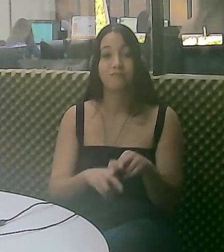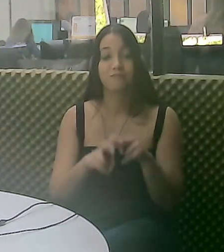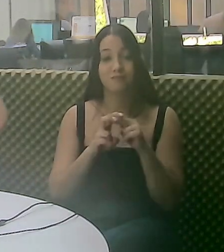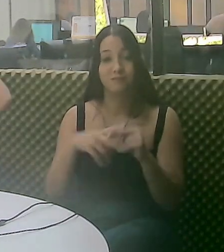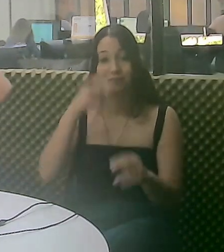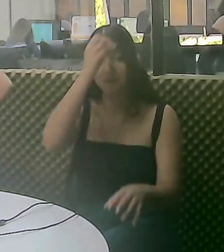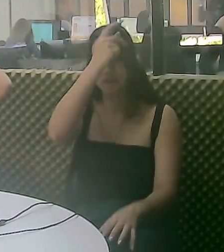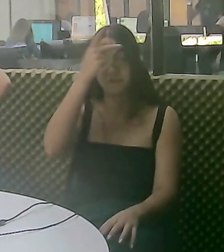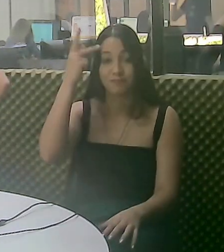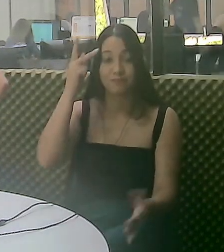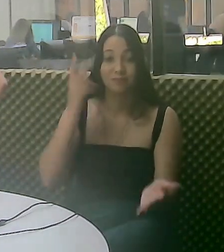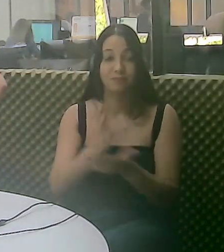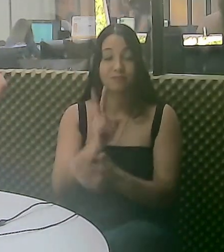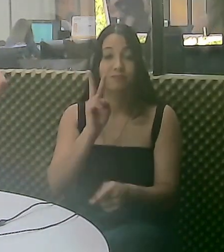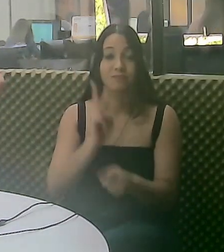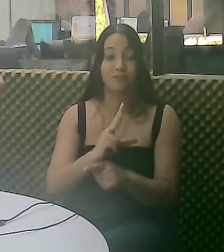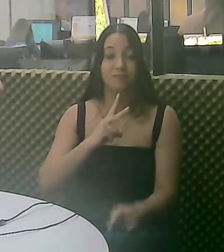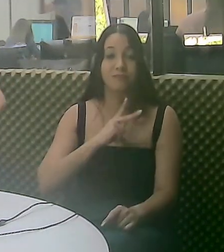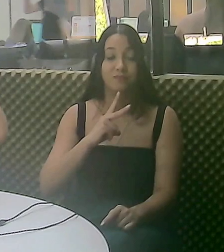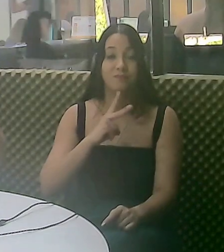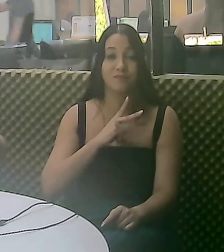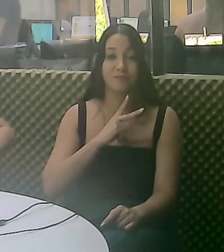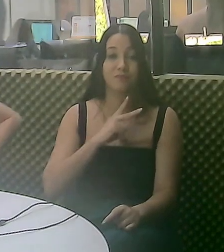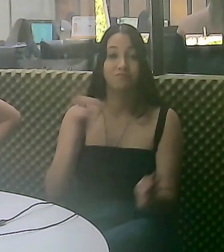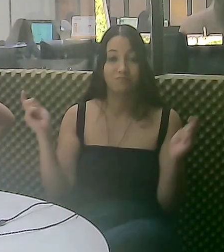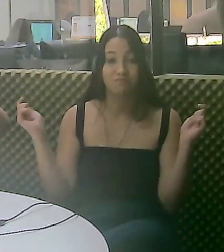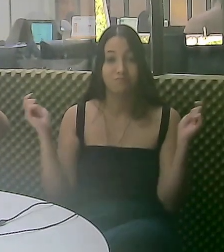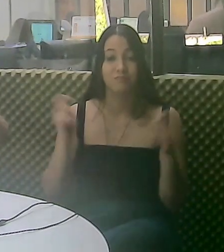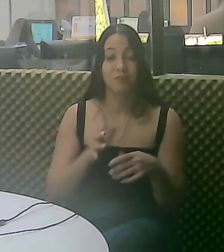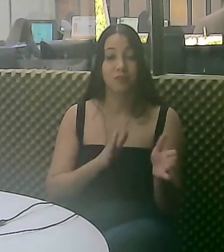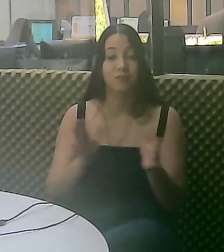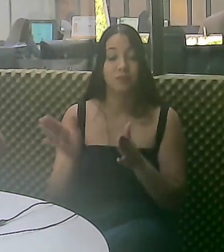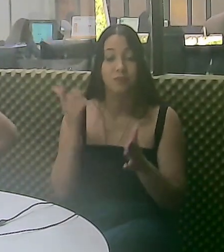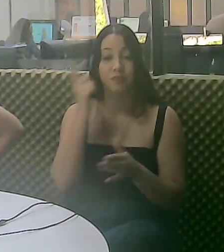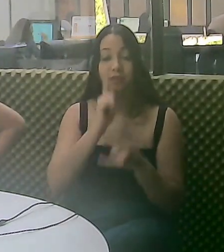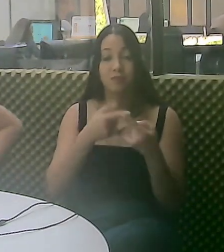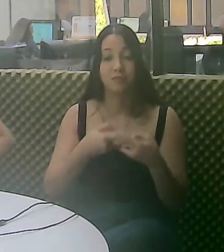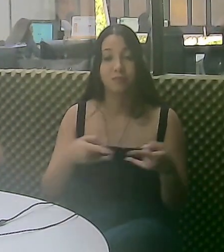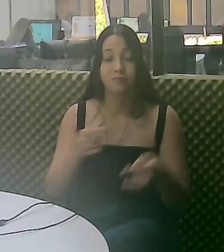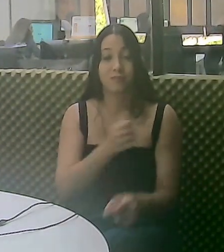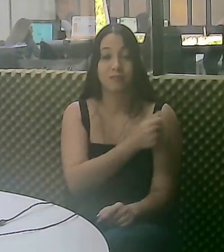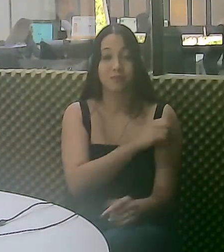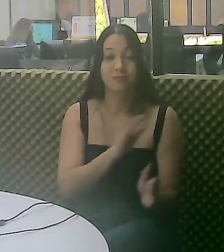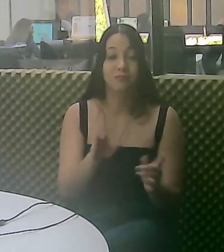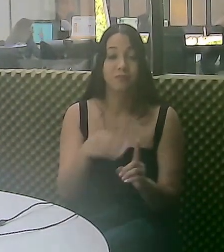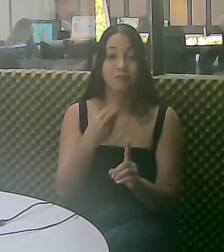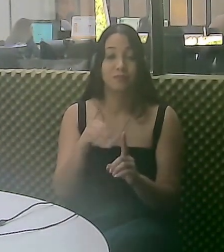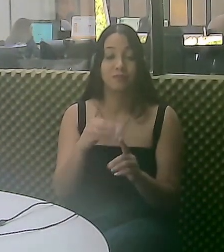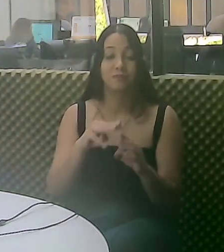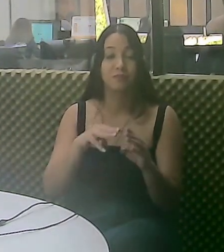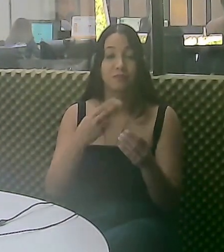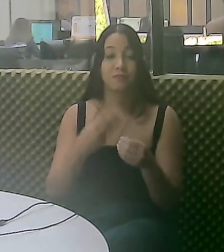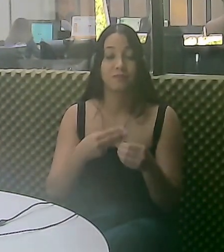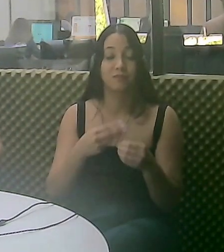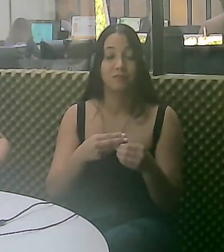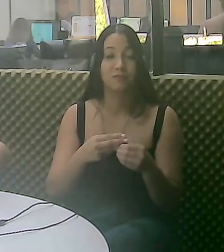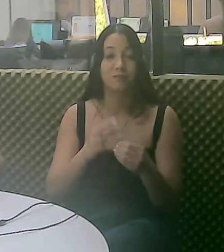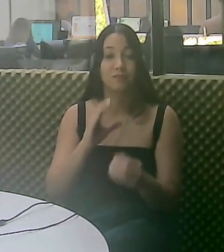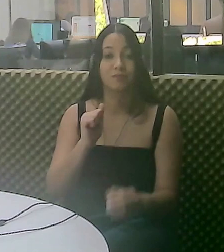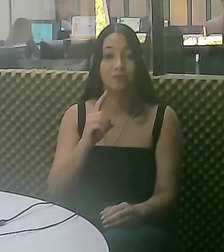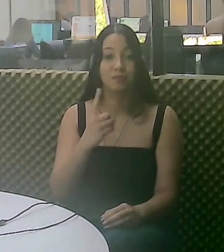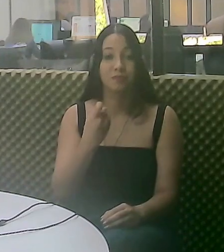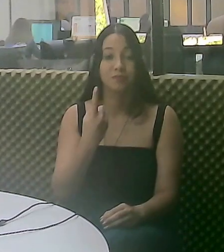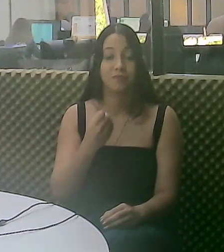a Prefeitura lançou o programa Cuidado Íntimo. Ele garante acesso a absorventes para alunas da rede municipal inscritas no